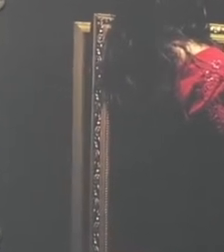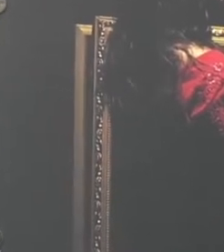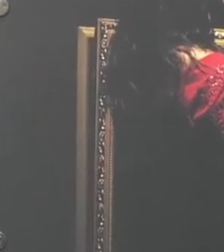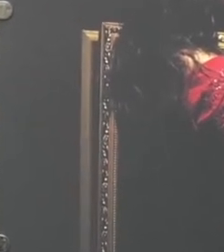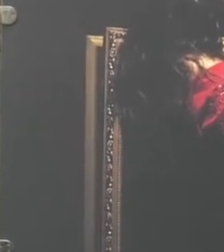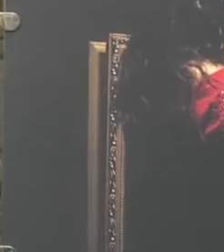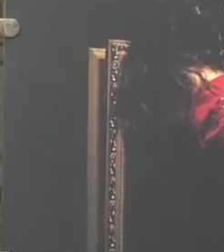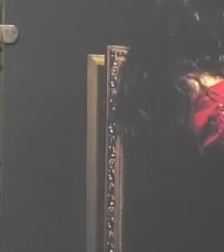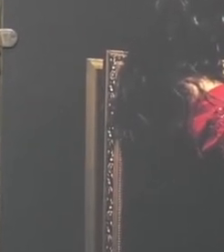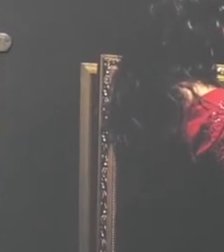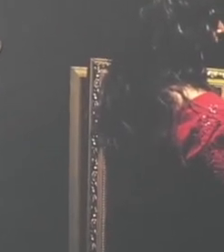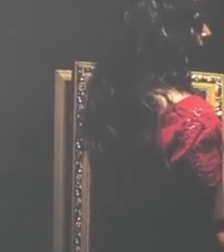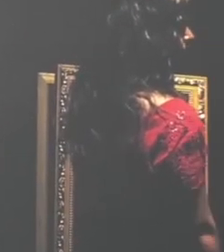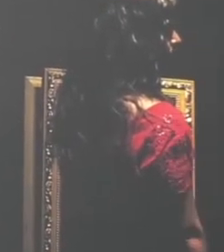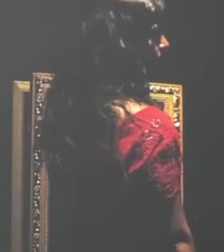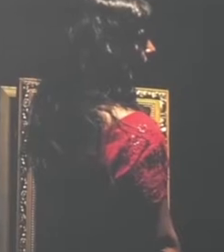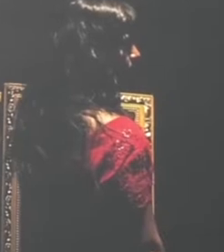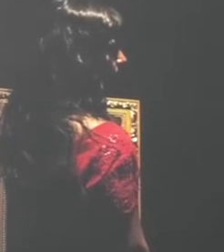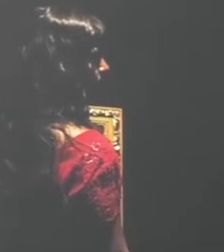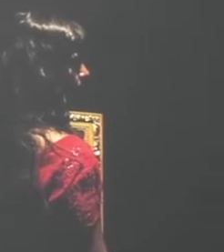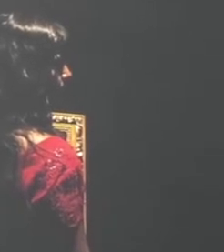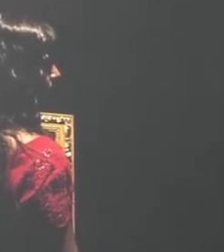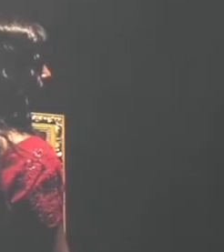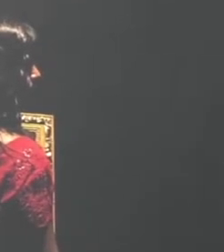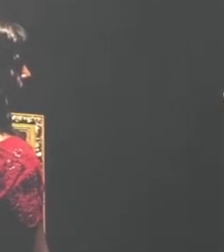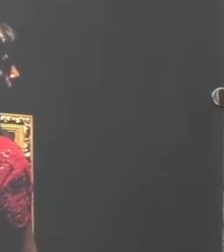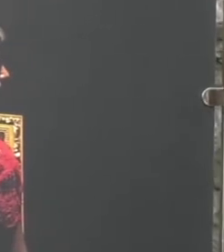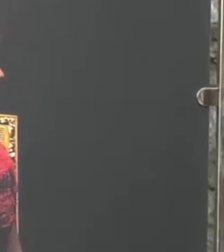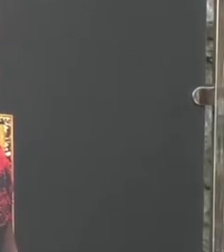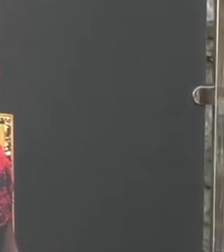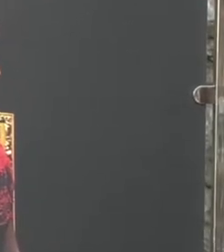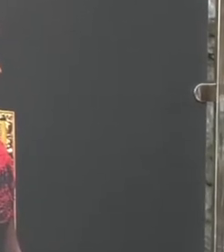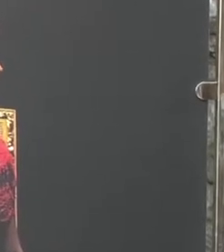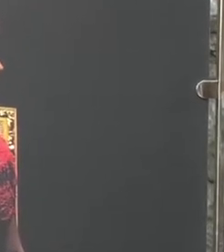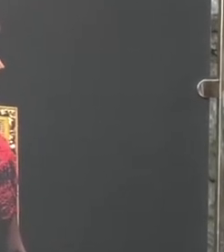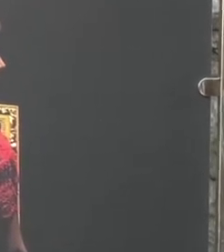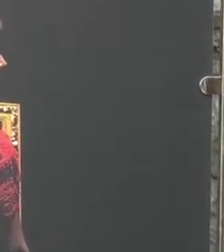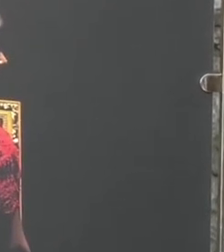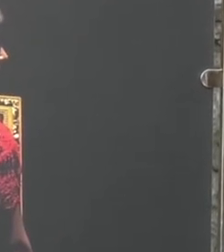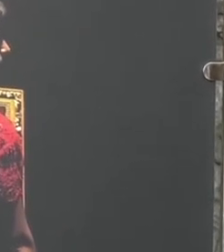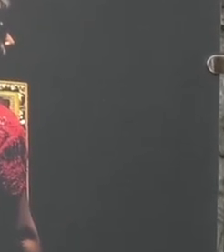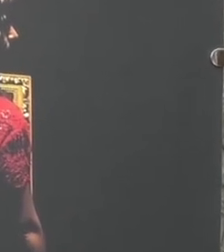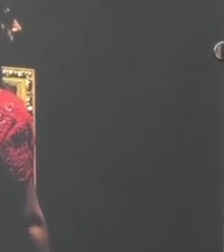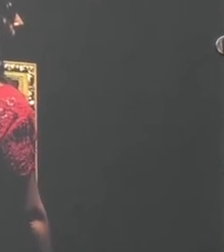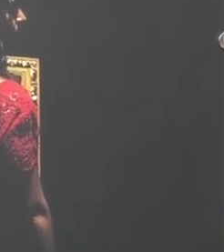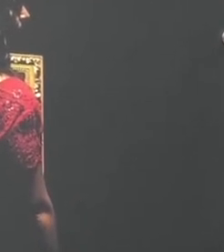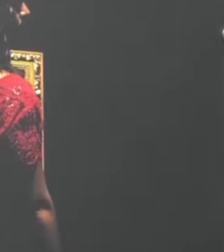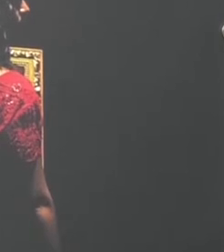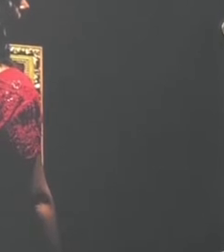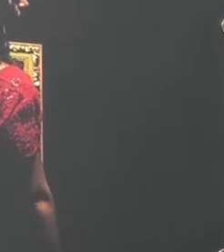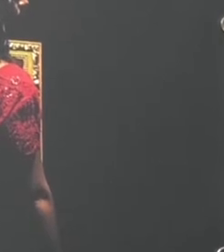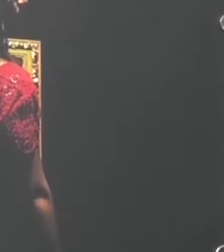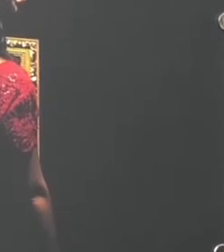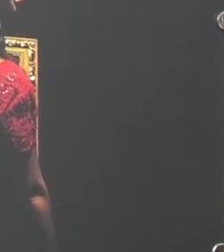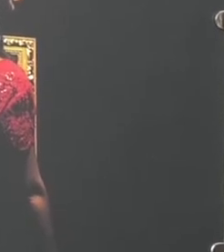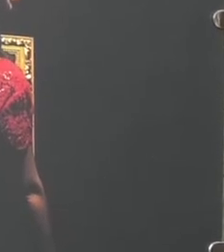beduíno a cabalgar. Soñei a noite vai alta e